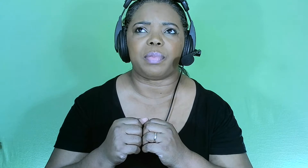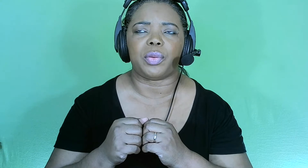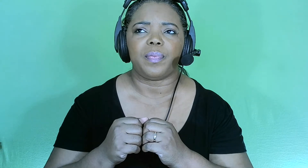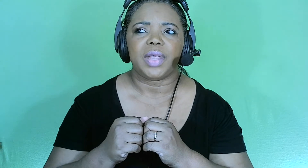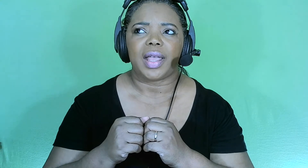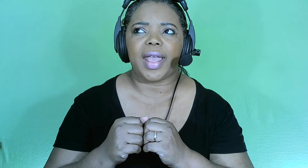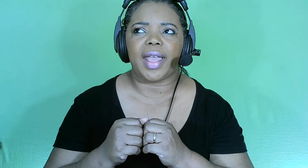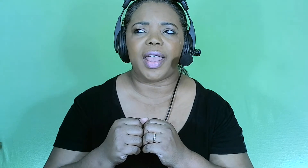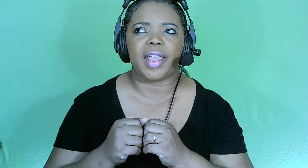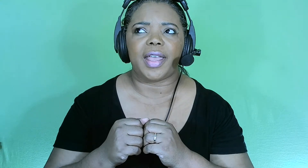exemplo,